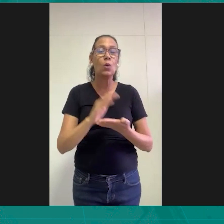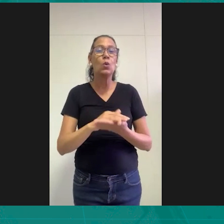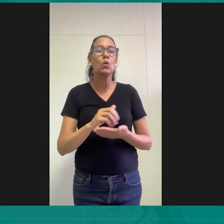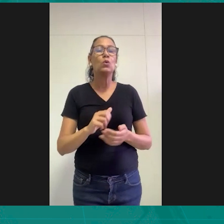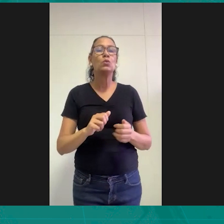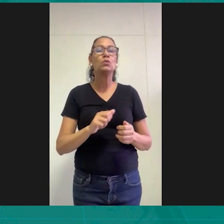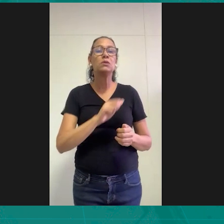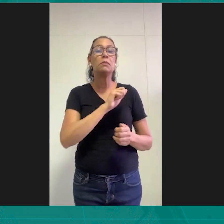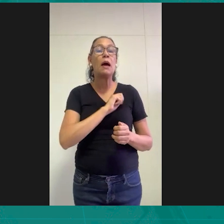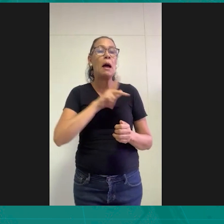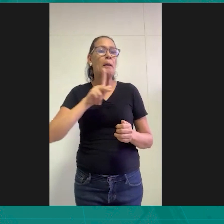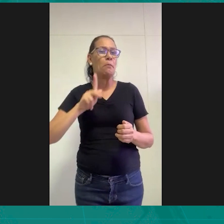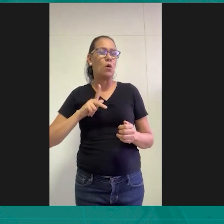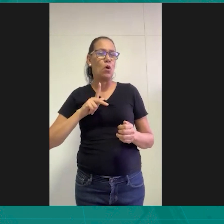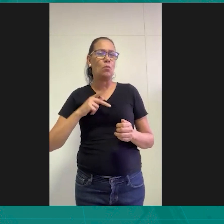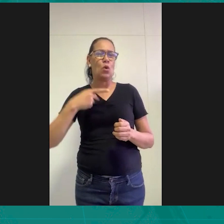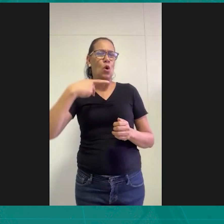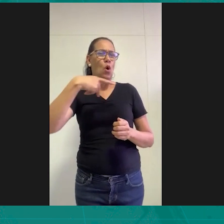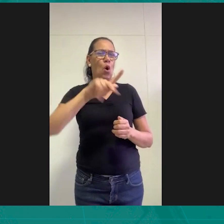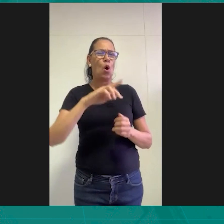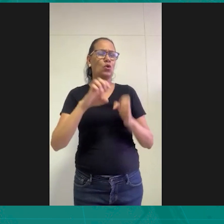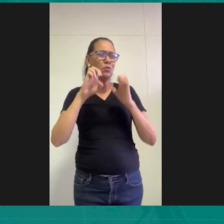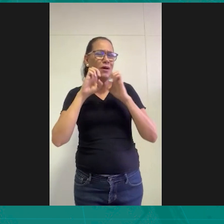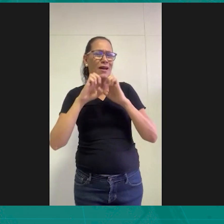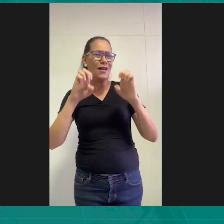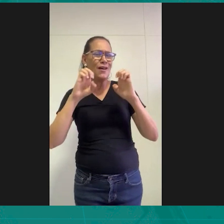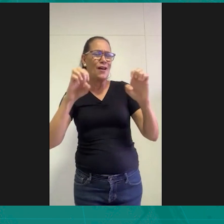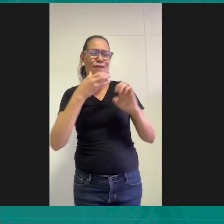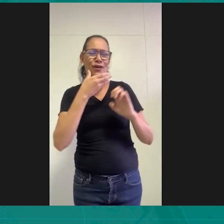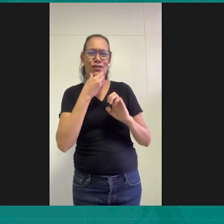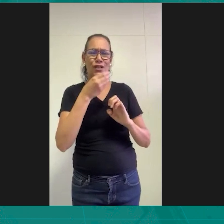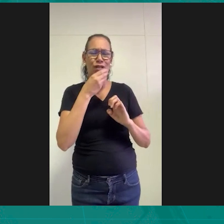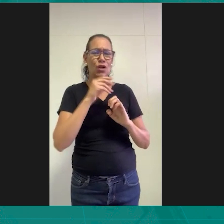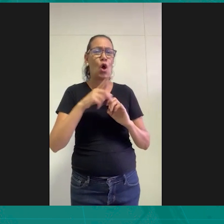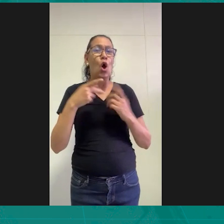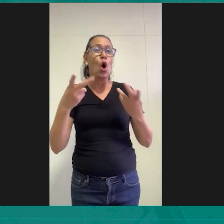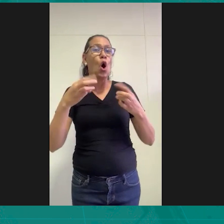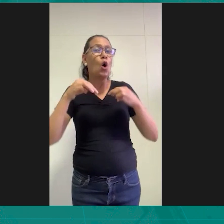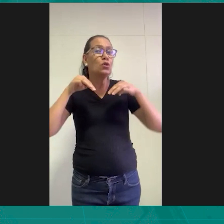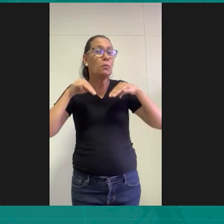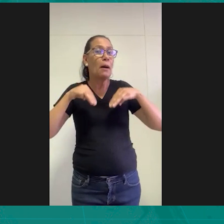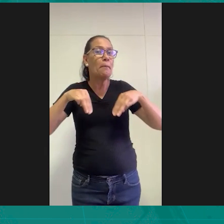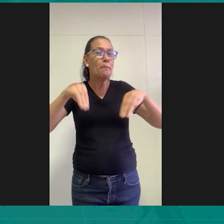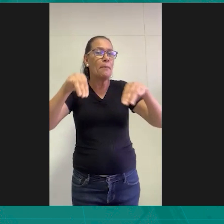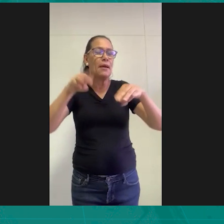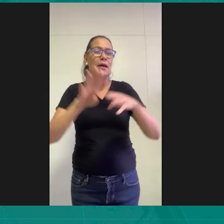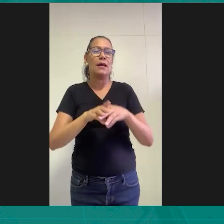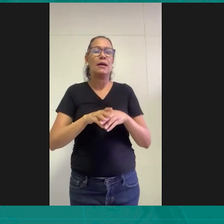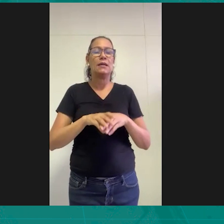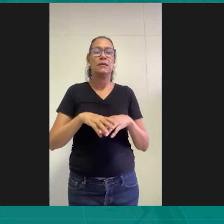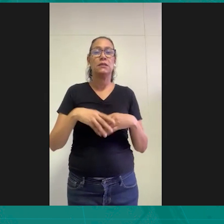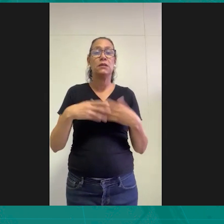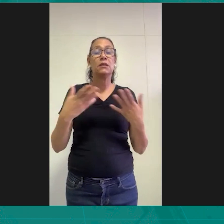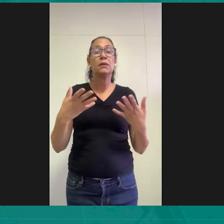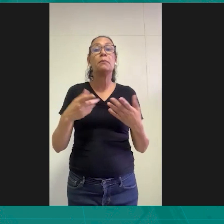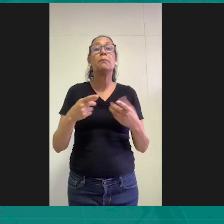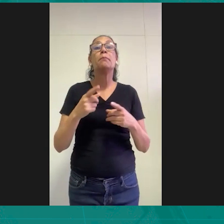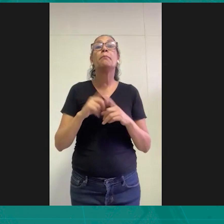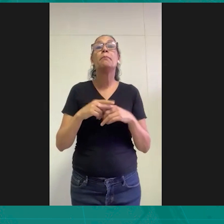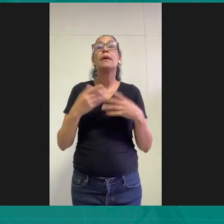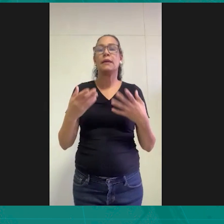e mestres, com vistas ao aperfeiçoamento dos santos, para a obra do